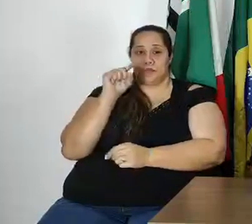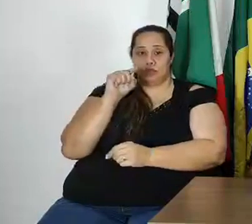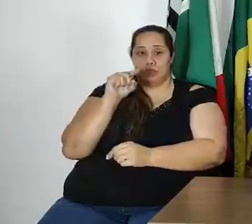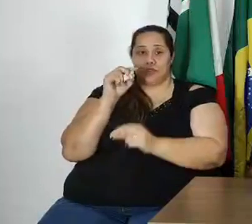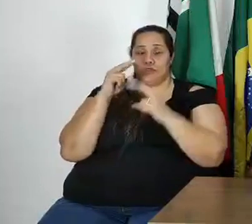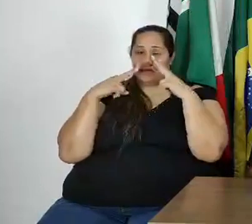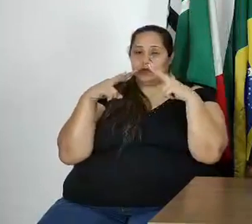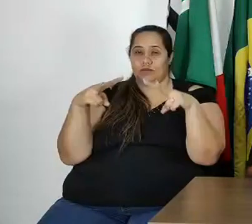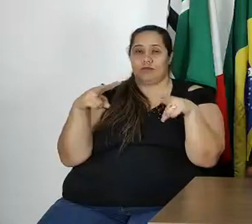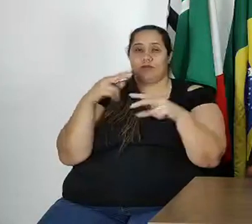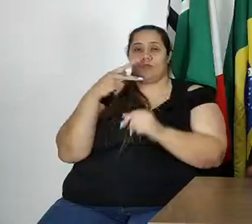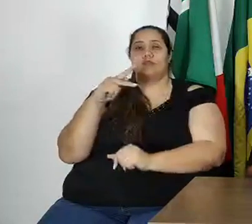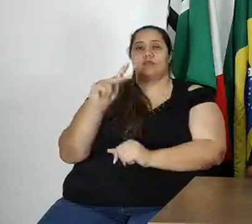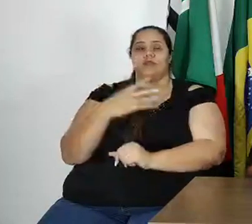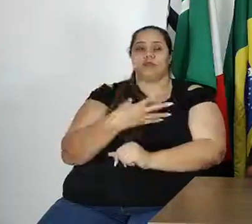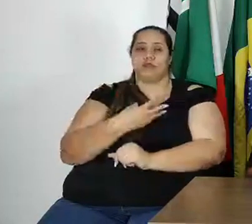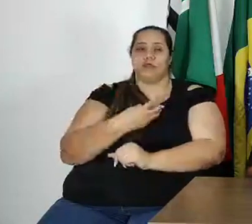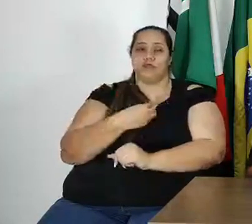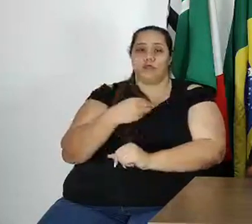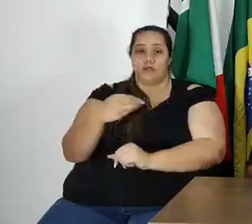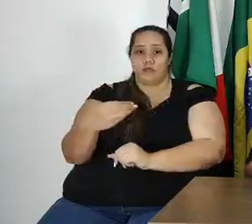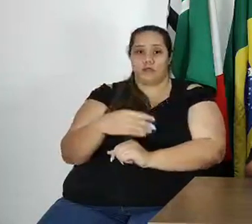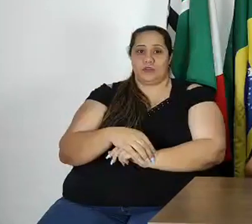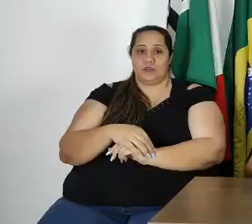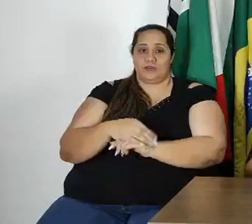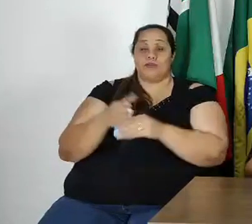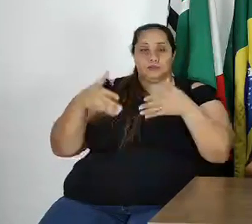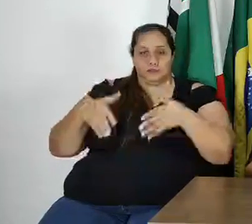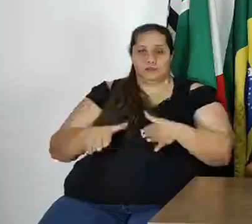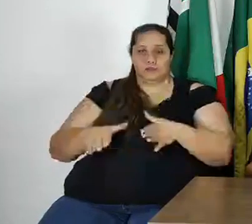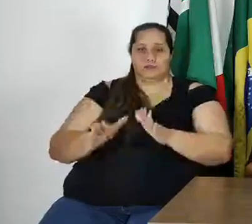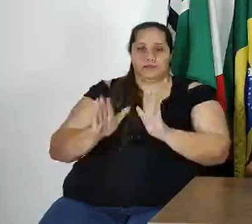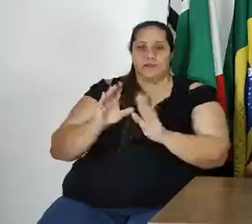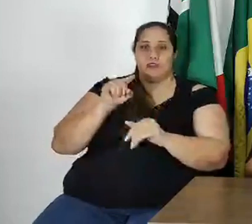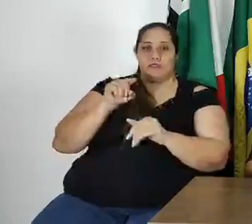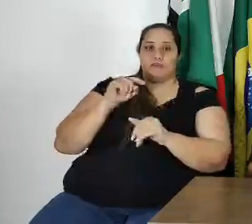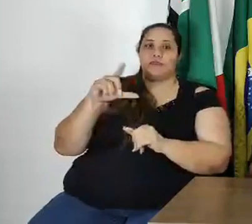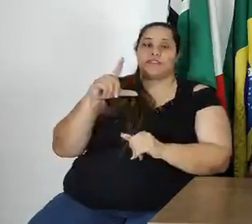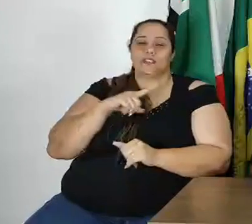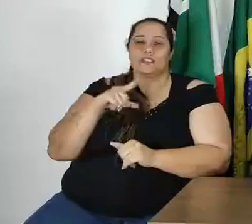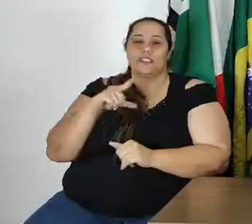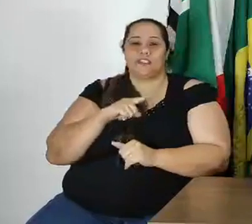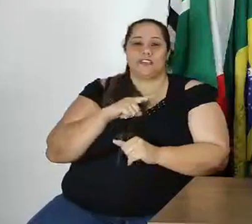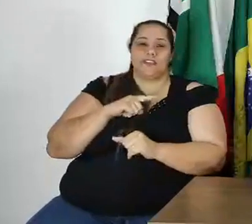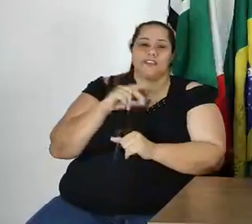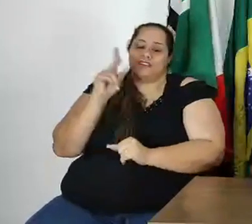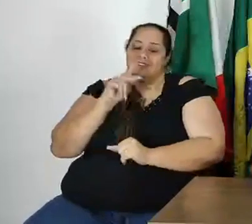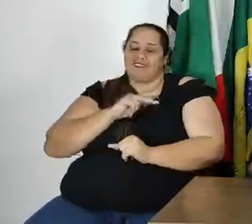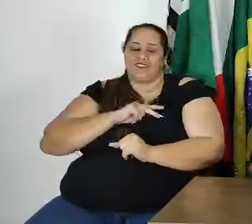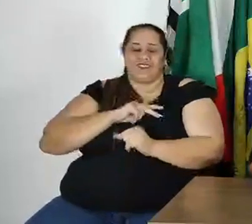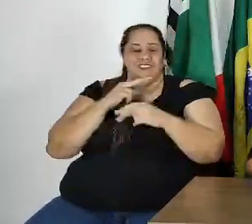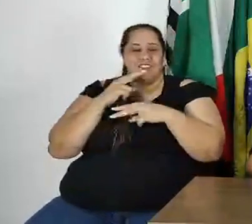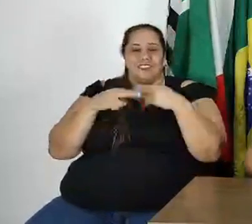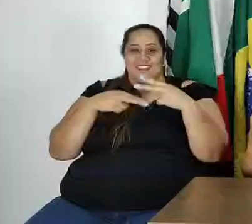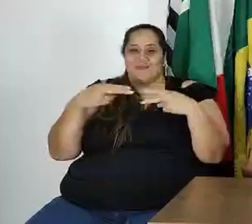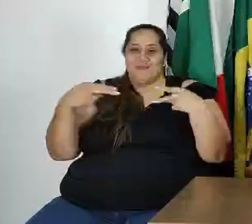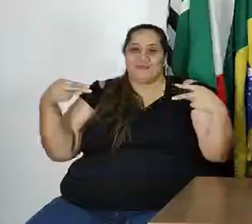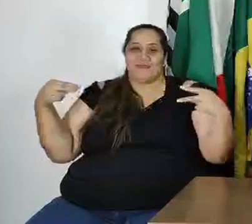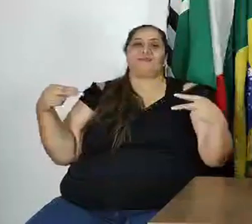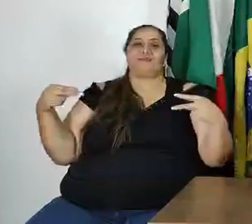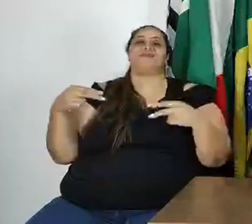seu filho, principalmente quando nasce, você tem assim aquela sensação de presente. Você tem